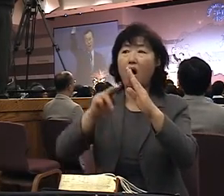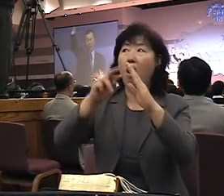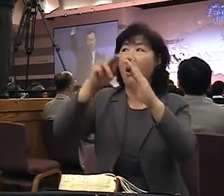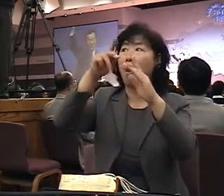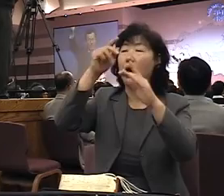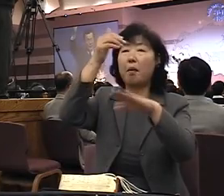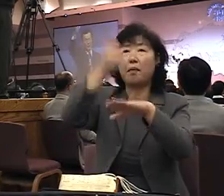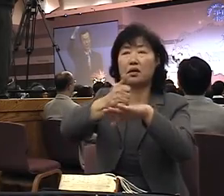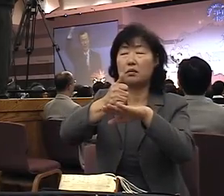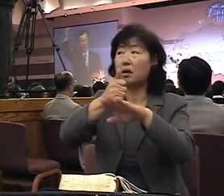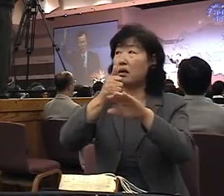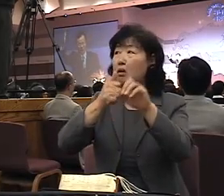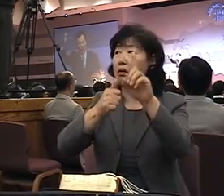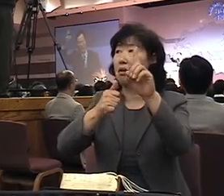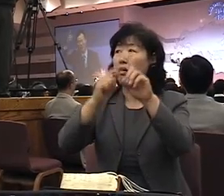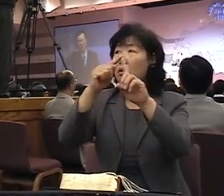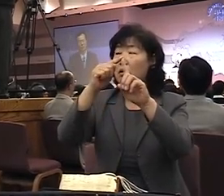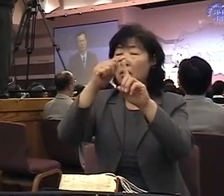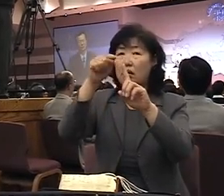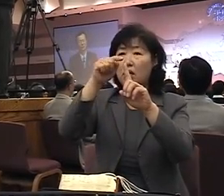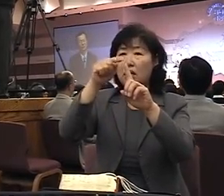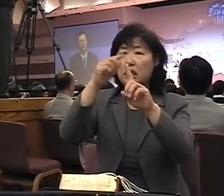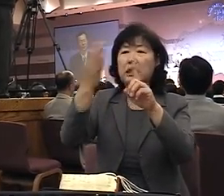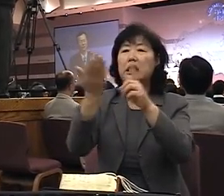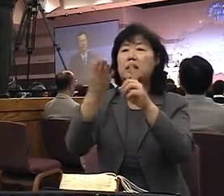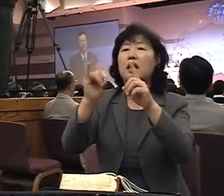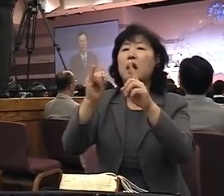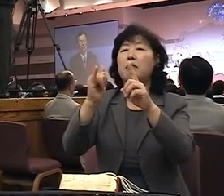부분 그 타월에서 일하던 사람 중에 한 사람이 떨어졌어요.